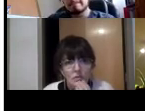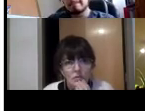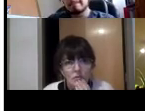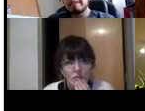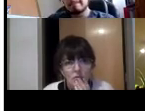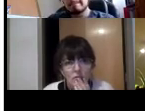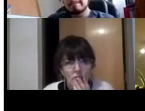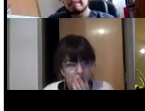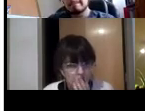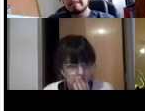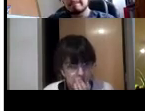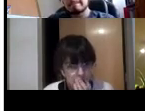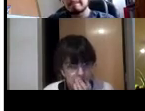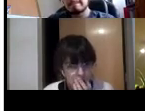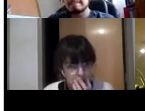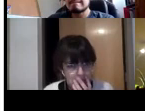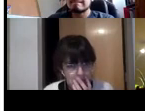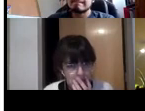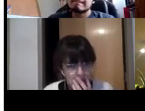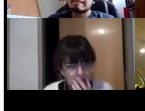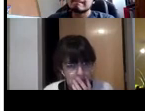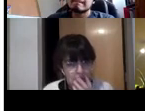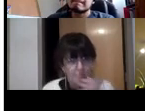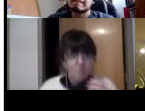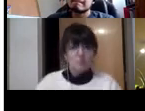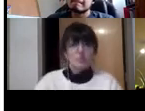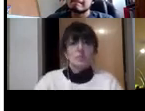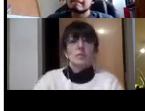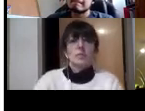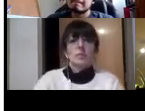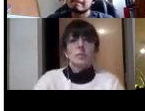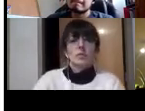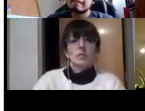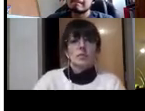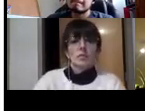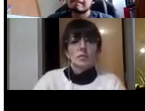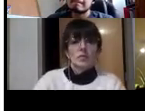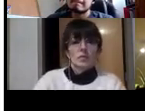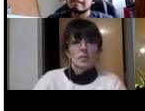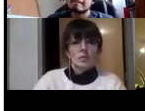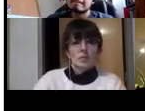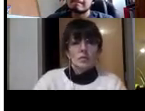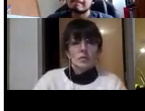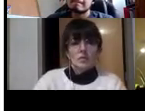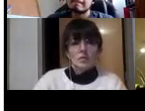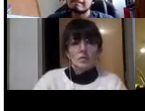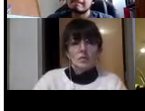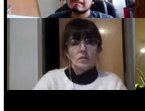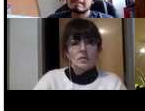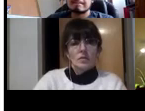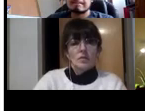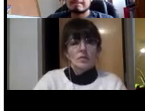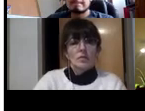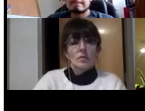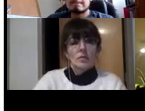que se utiliza regularmente en los estudios internacionales para descripción lingüística de las lenguas de señas.